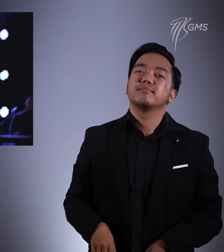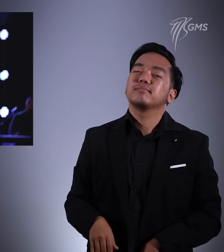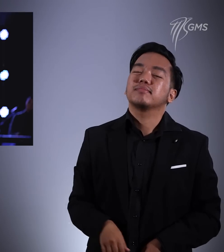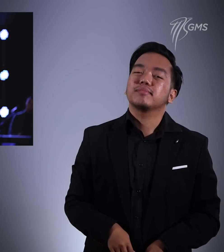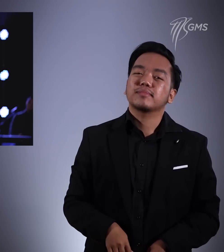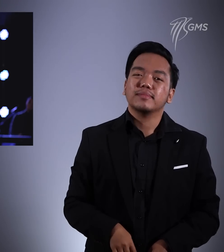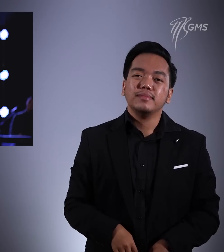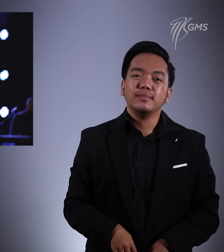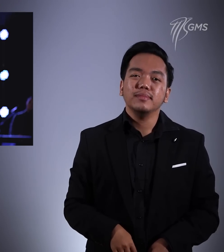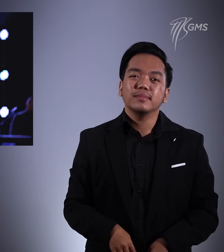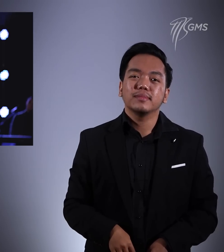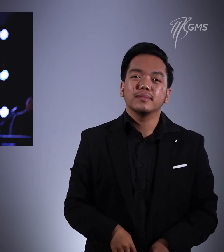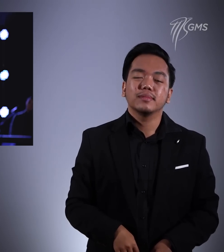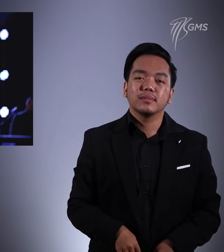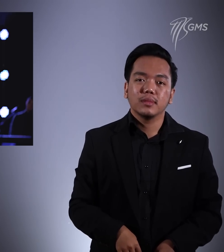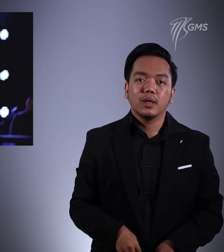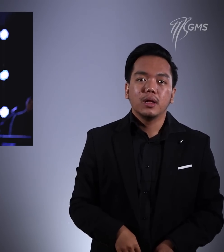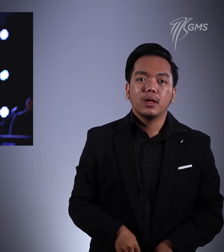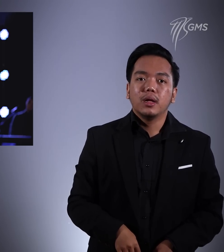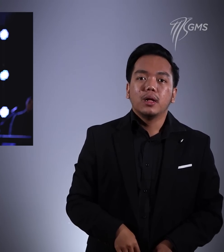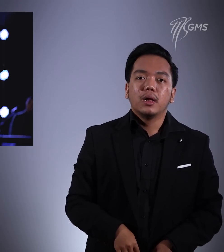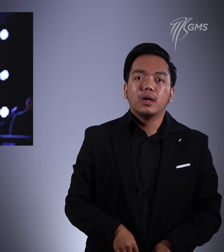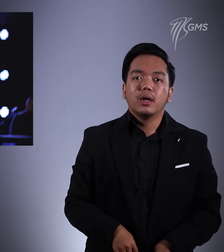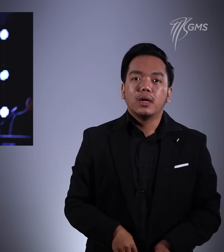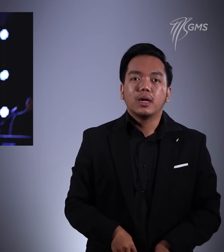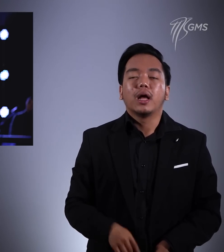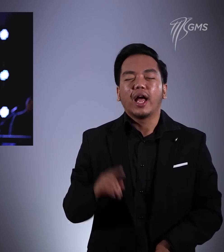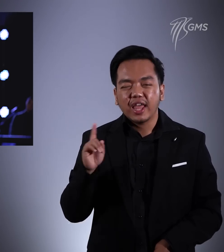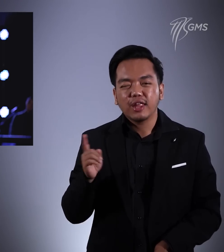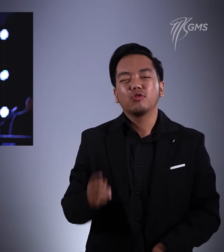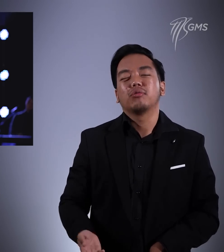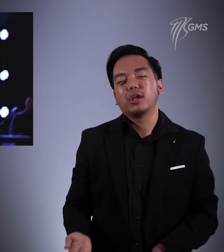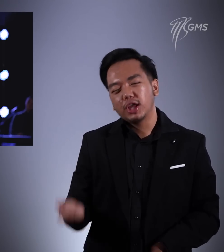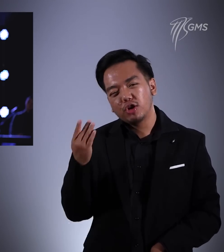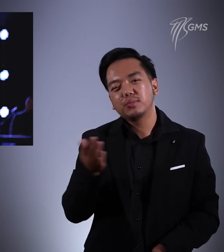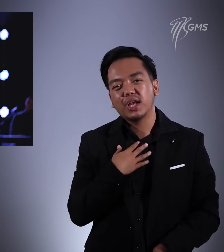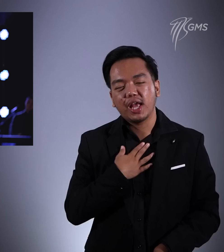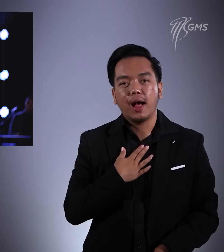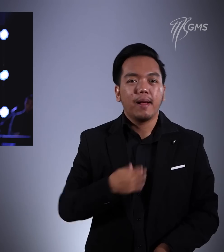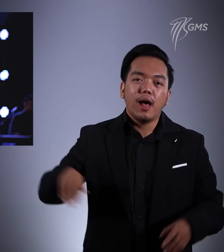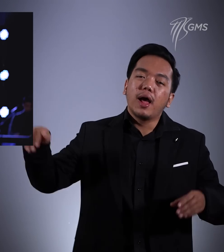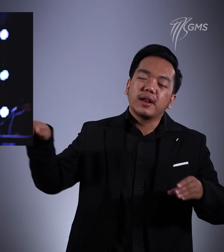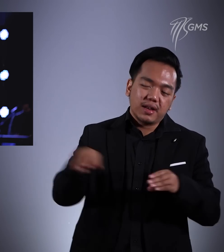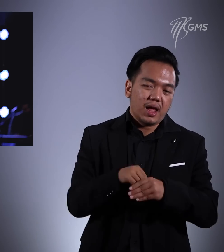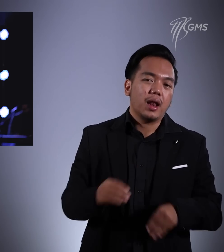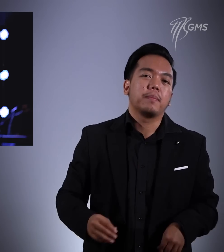bertobat kan umur 18, sebelum itu saya nggak ngerti firman. Tapi setelah itu, itulah kehidupan saya, living in God's Word.